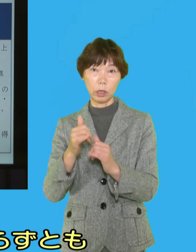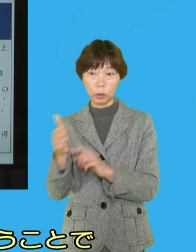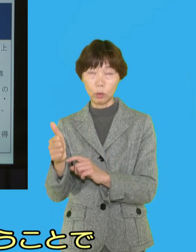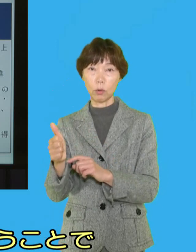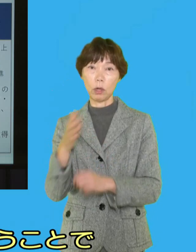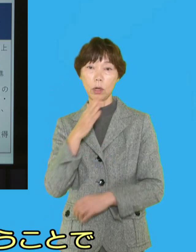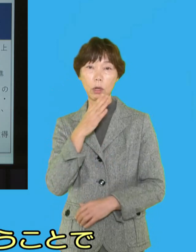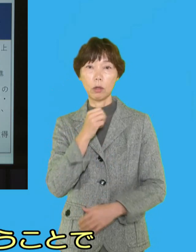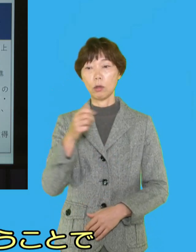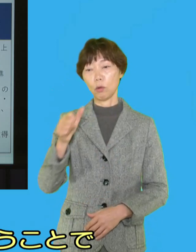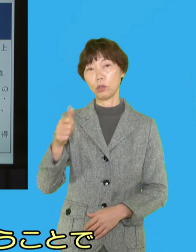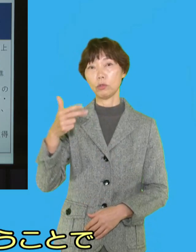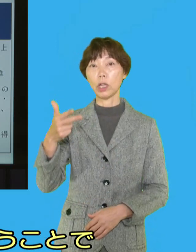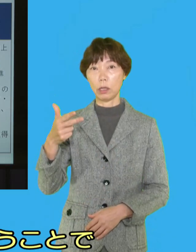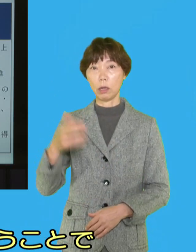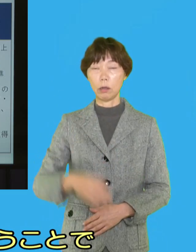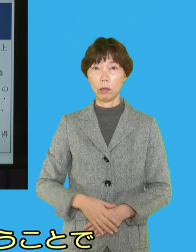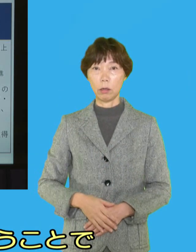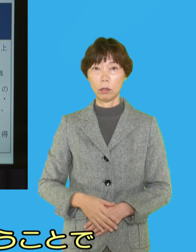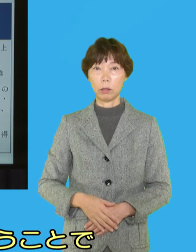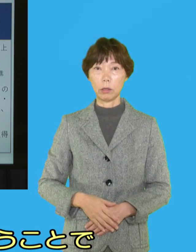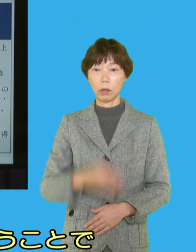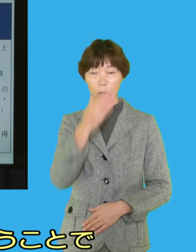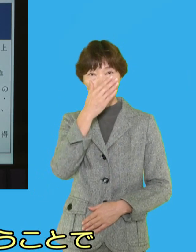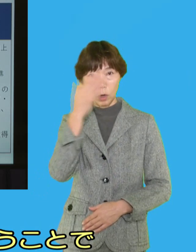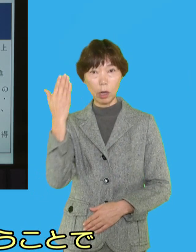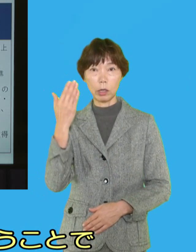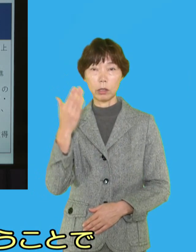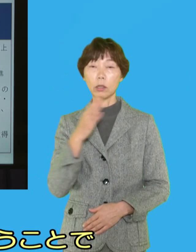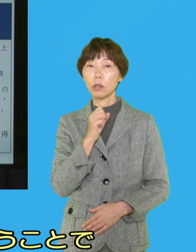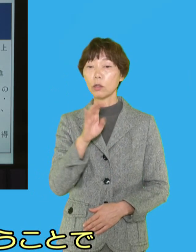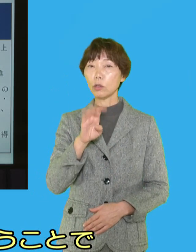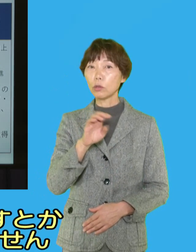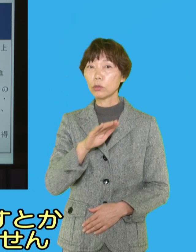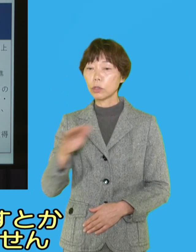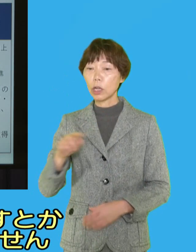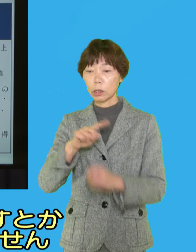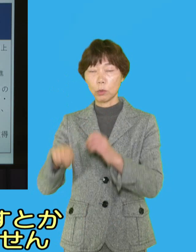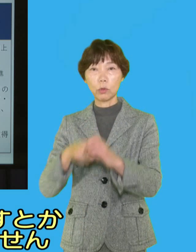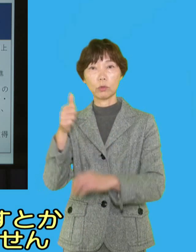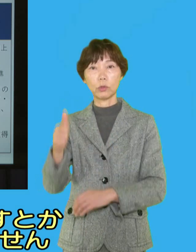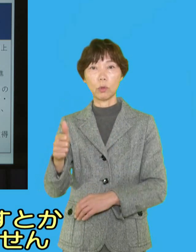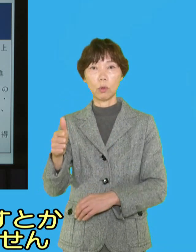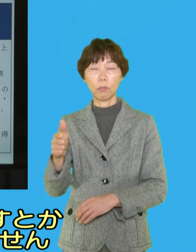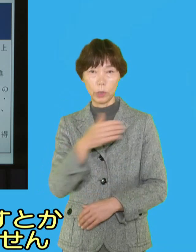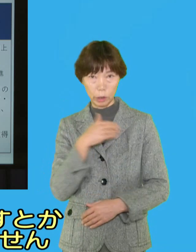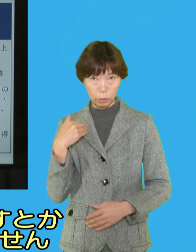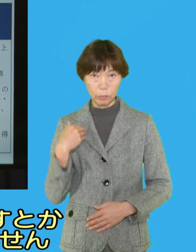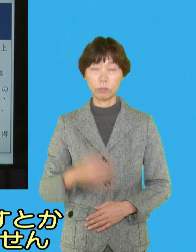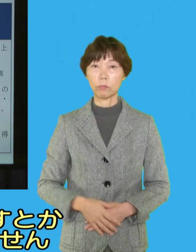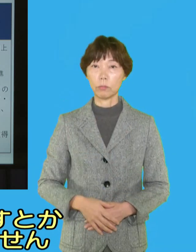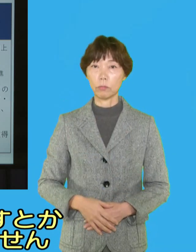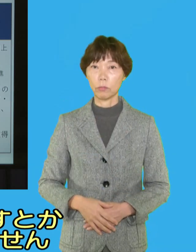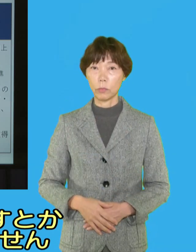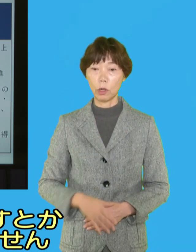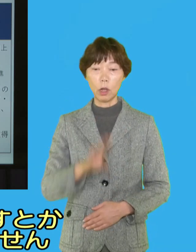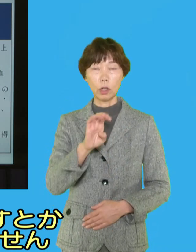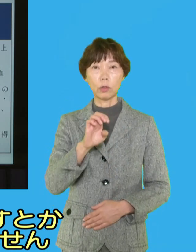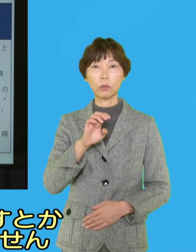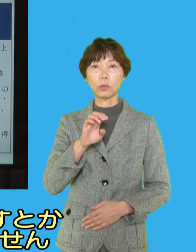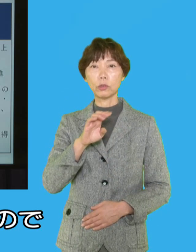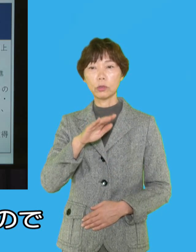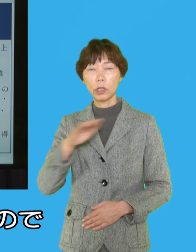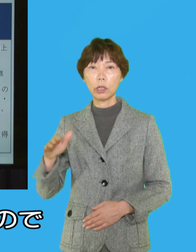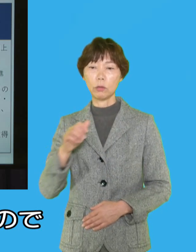とも、まあ、40代で局長ということもできる場にしていくということで、40代の局長を、まあ、5人出すとかそういう話ではあり